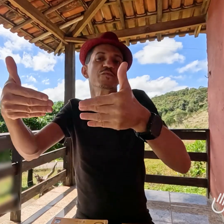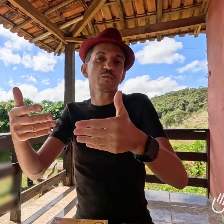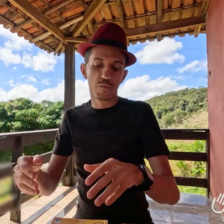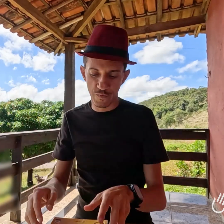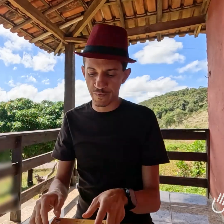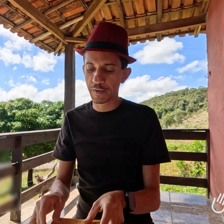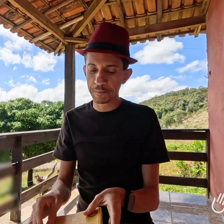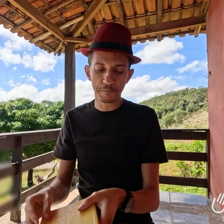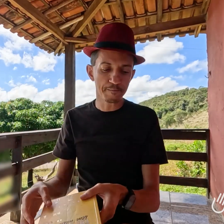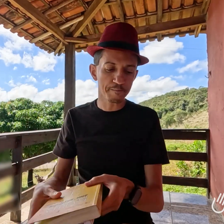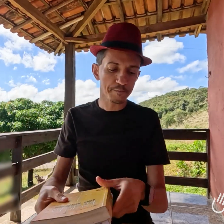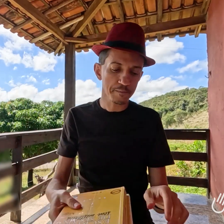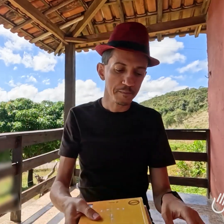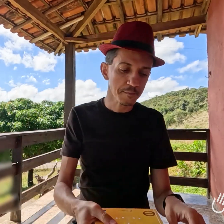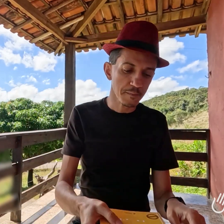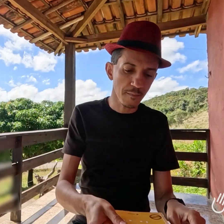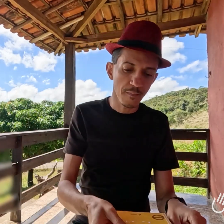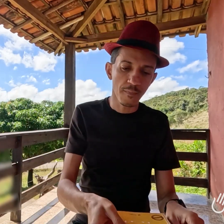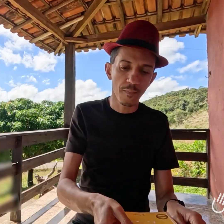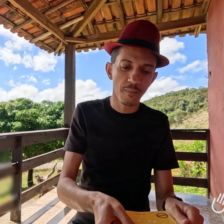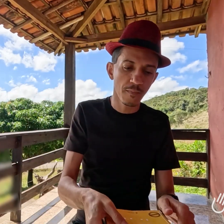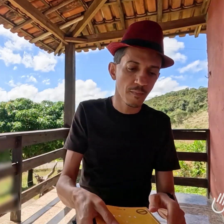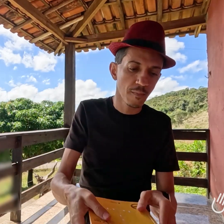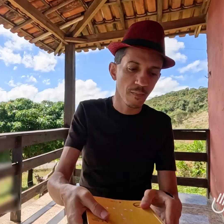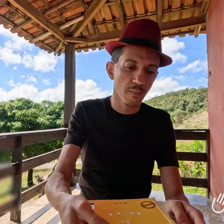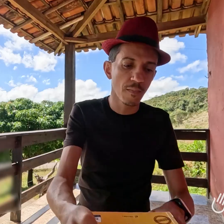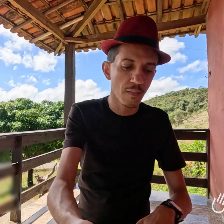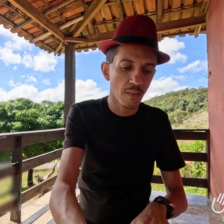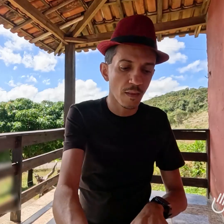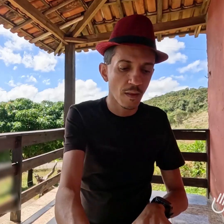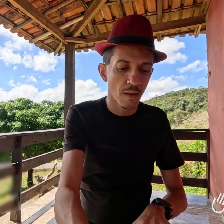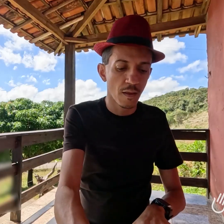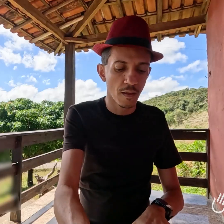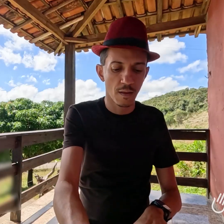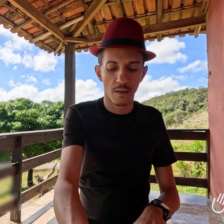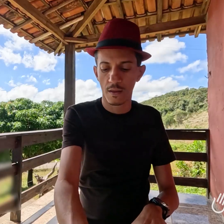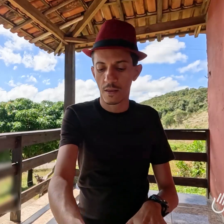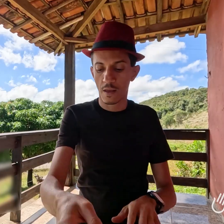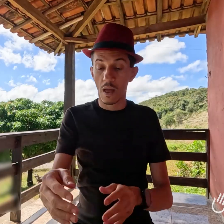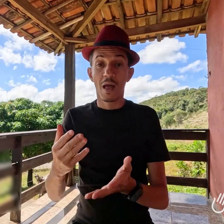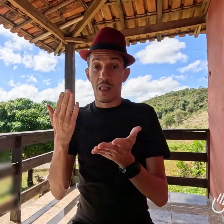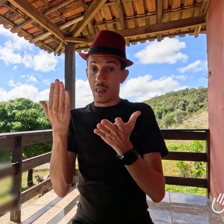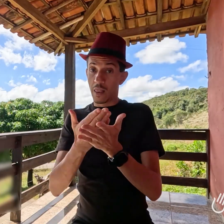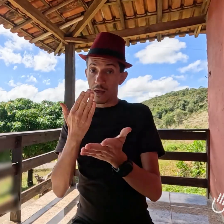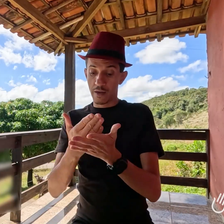esse novo livro, justamente para poder impulsionar tudo isso, mas os livros são